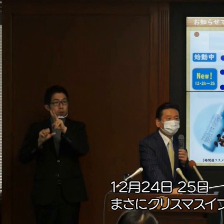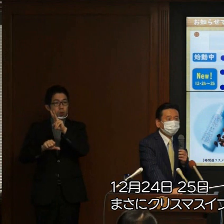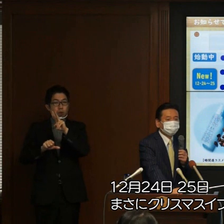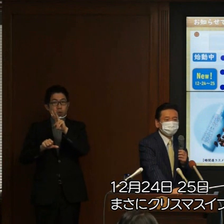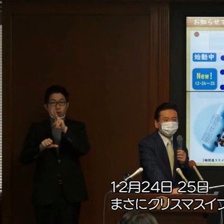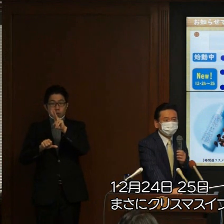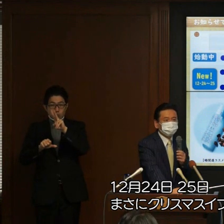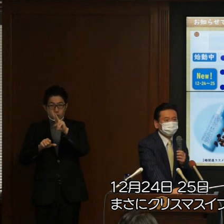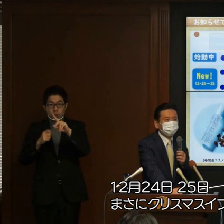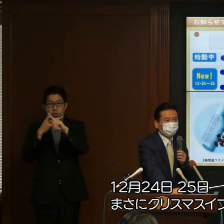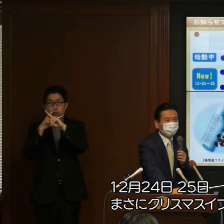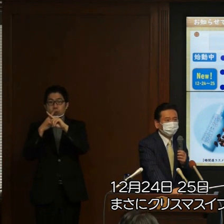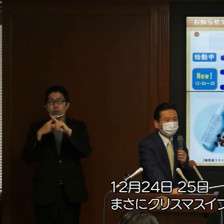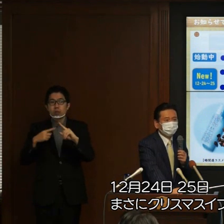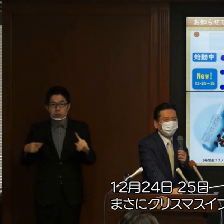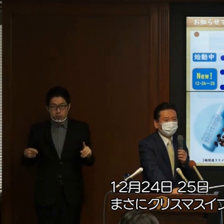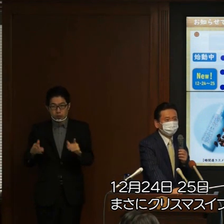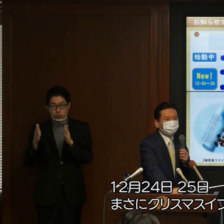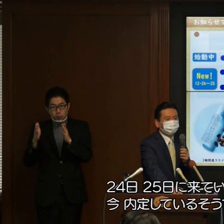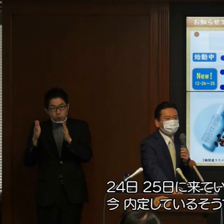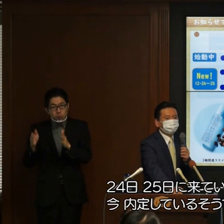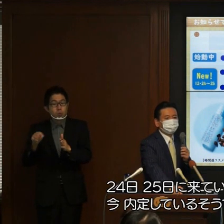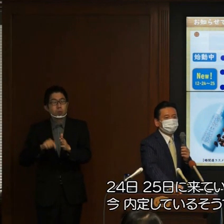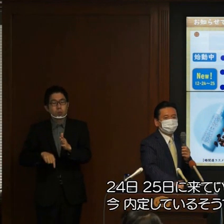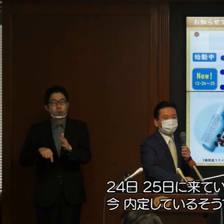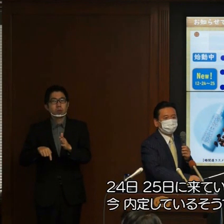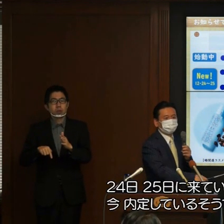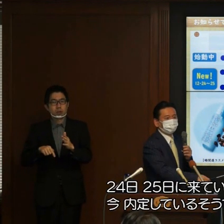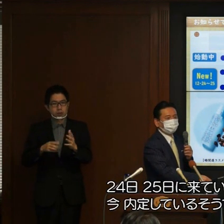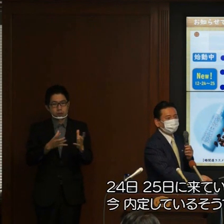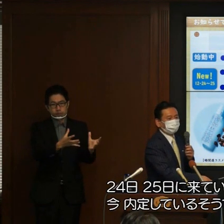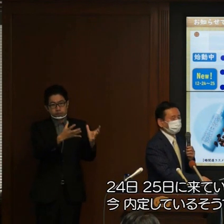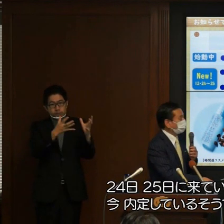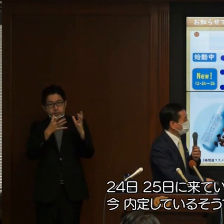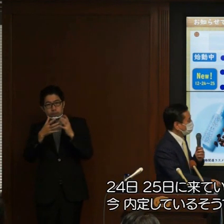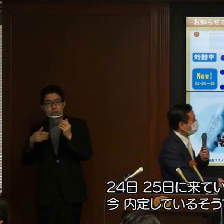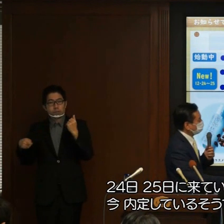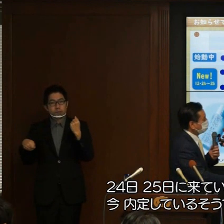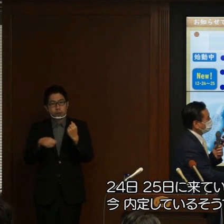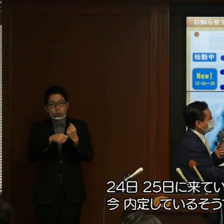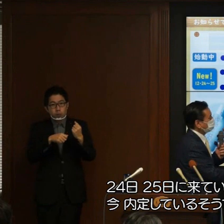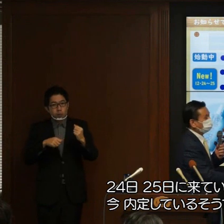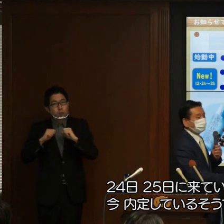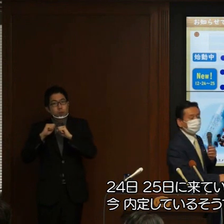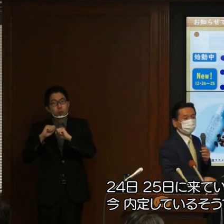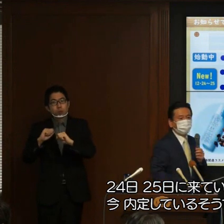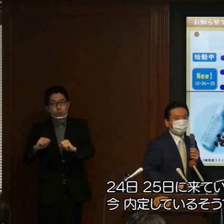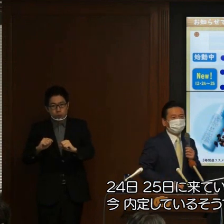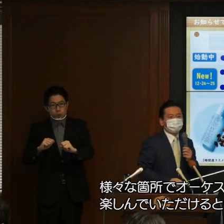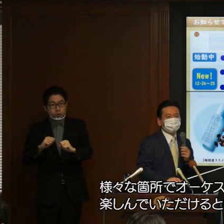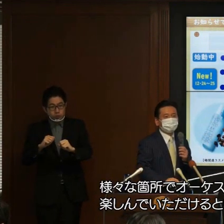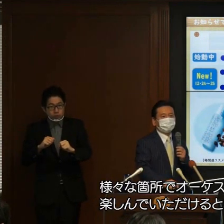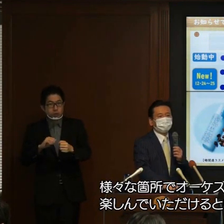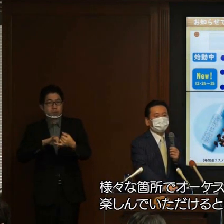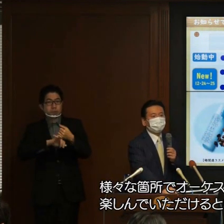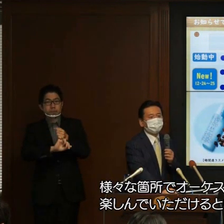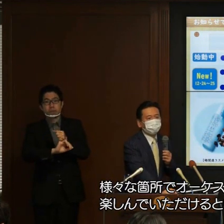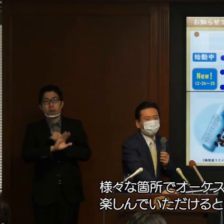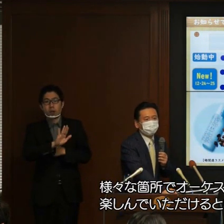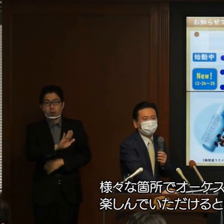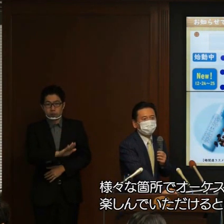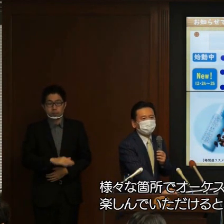24、25、まさにクリスマスイブとクリスマスだね。24、25に来ていただくということが今内定しているそうでありまして、まあ、さまざ